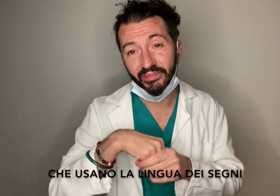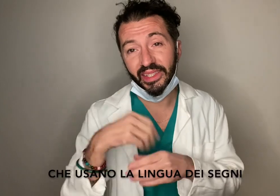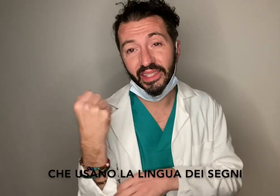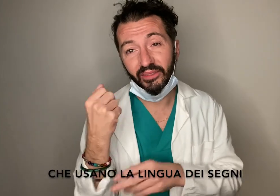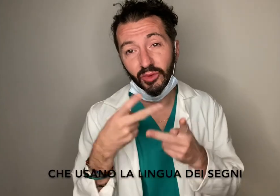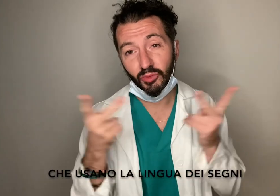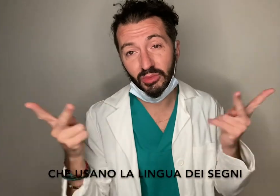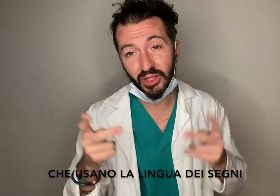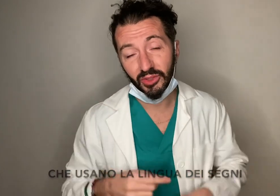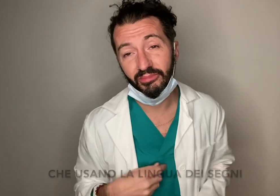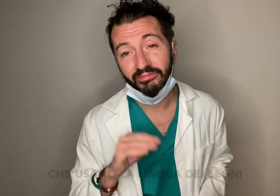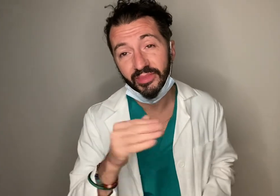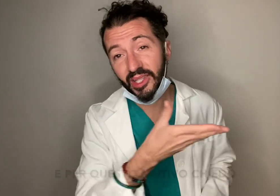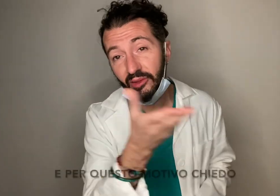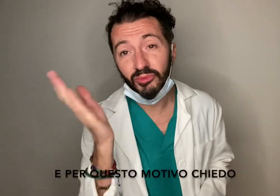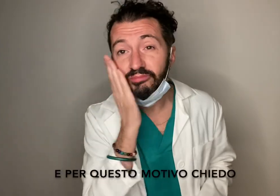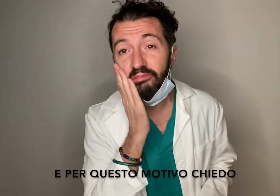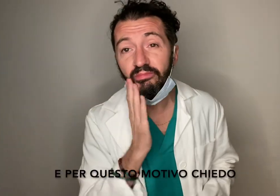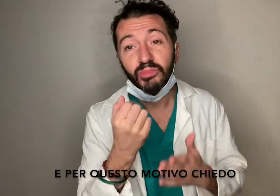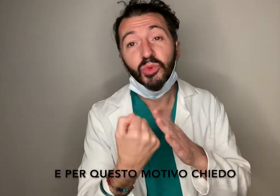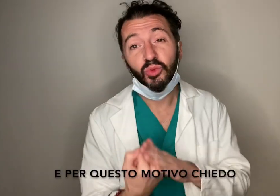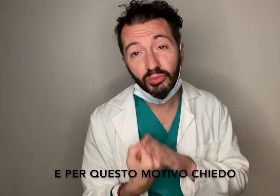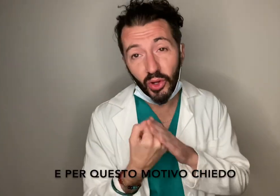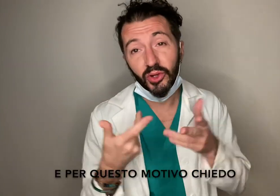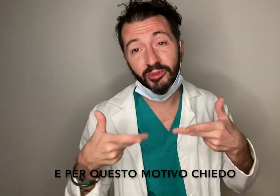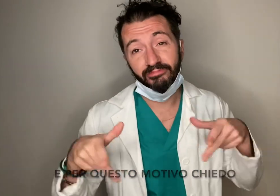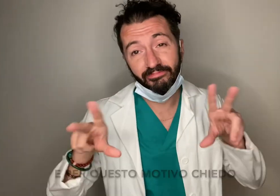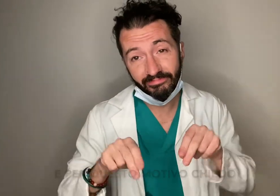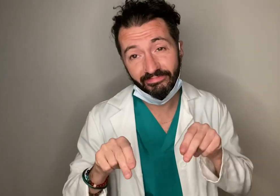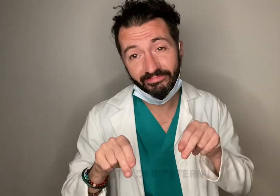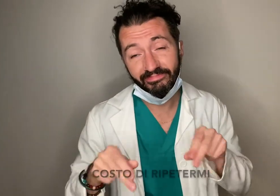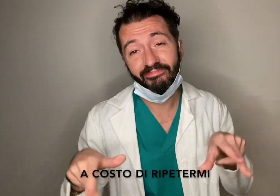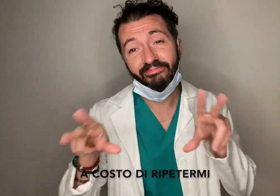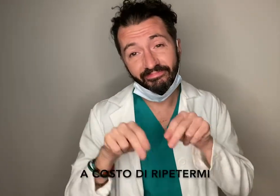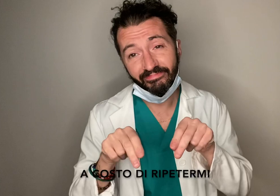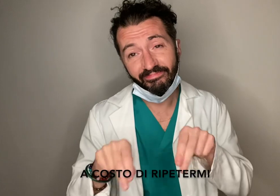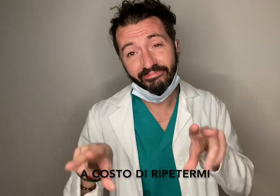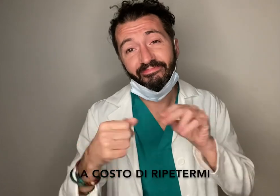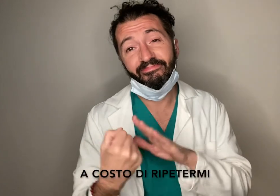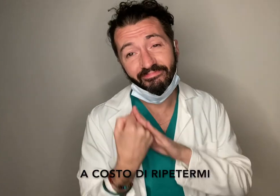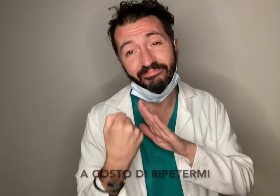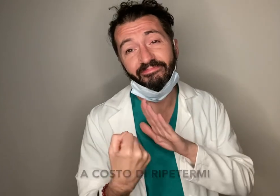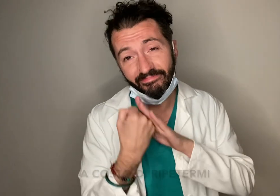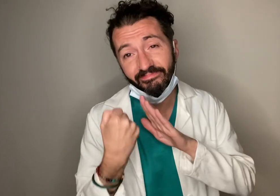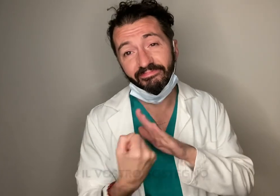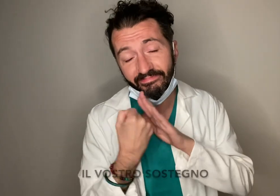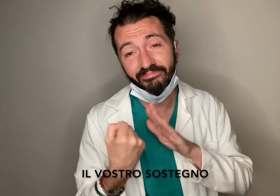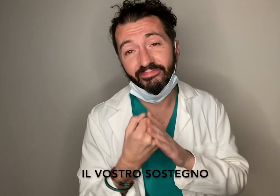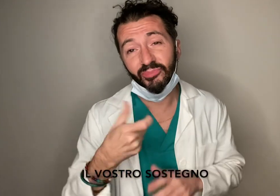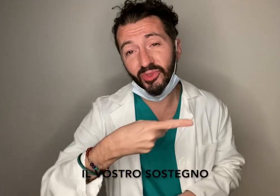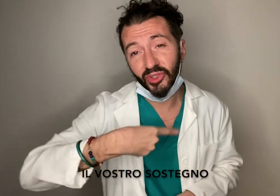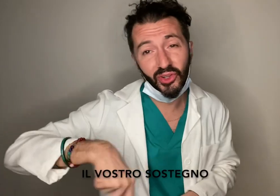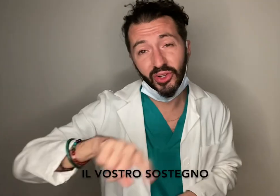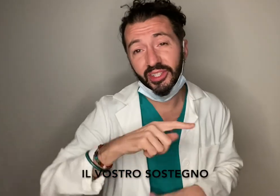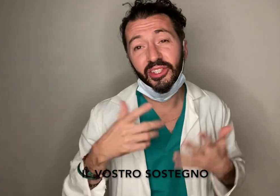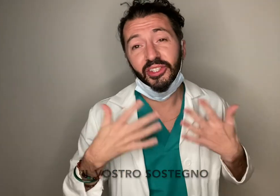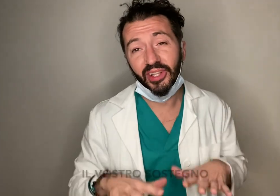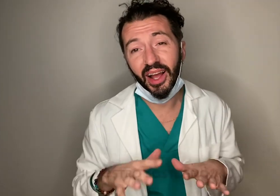dei segni e per questo motivo chiedo, a costo di ripetermi, il vostro sostegno.